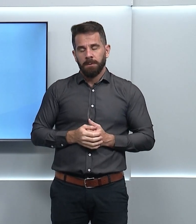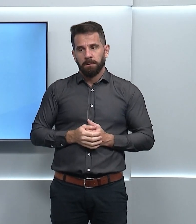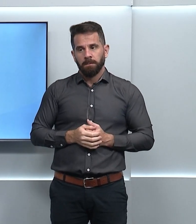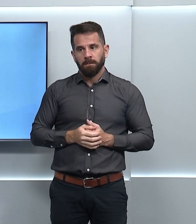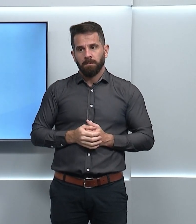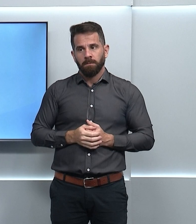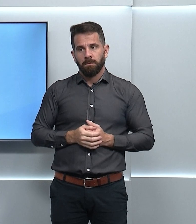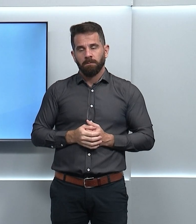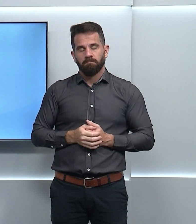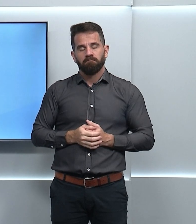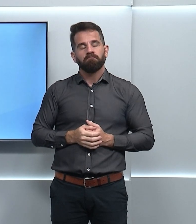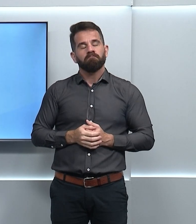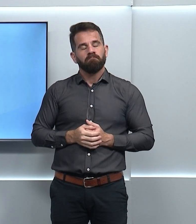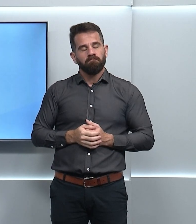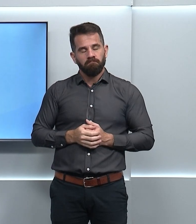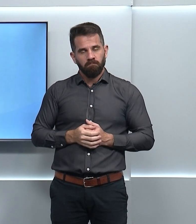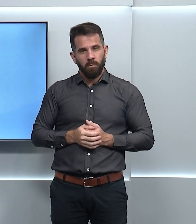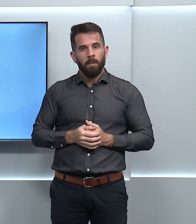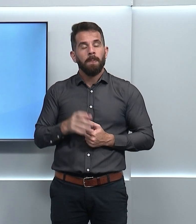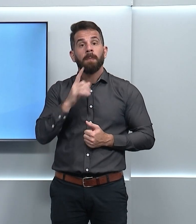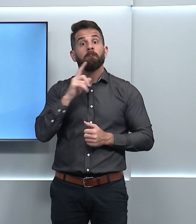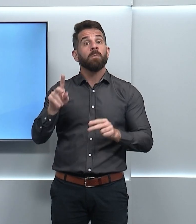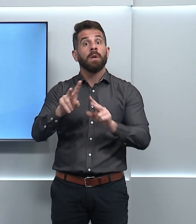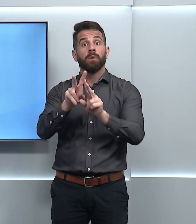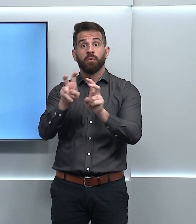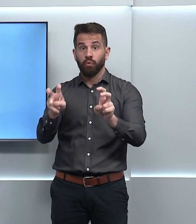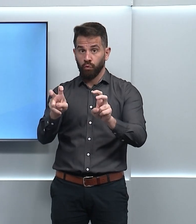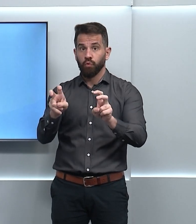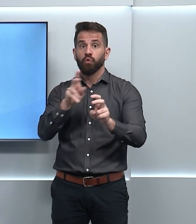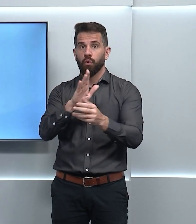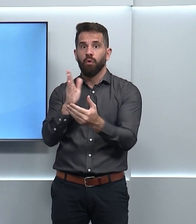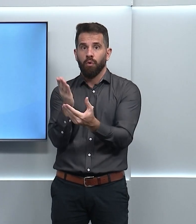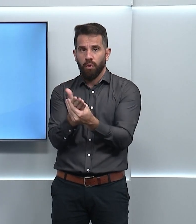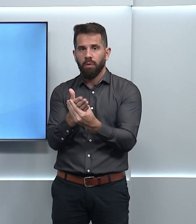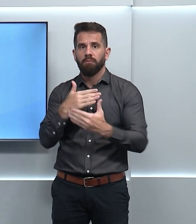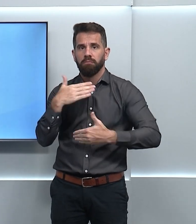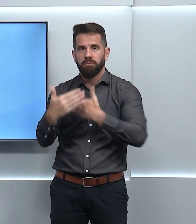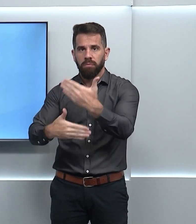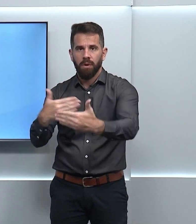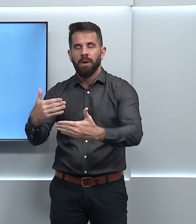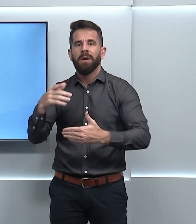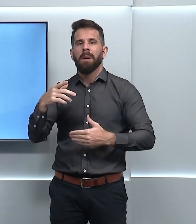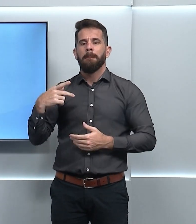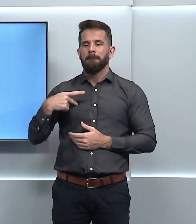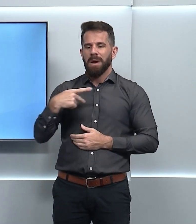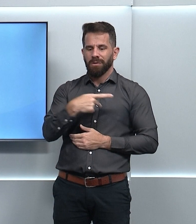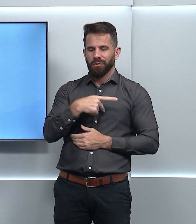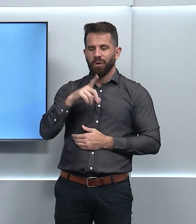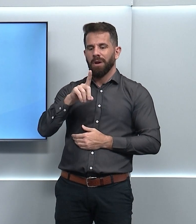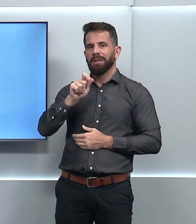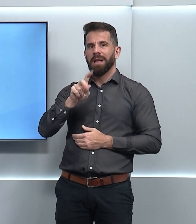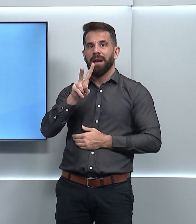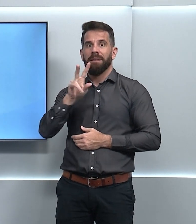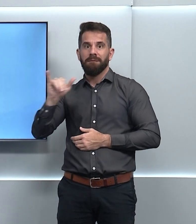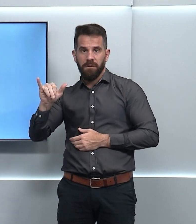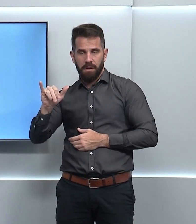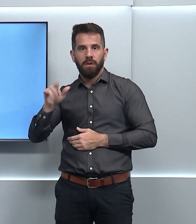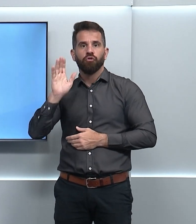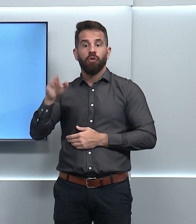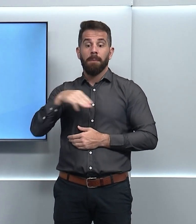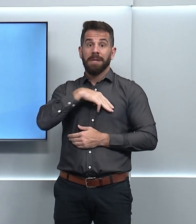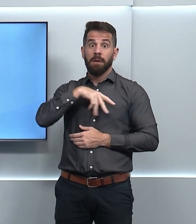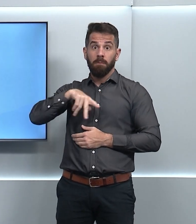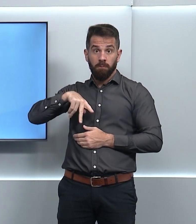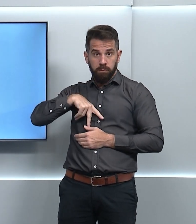E ainda falando sobre justiça, o pastor Davi Passamani foi denunciado pelo Ministério Público pelo crime de importunação sexual